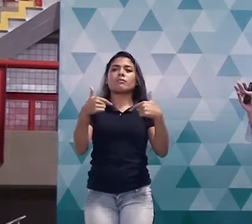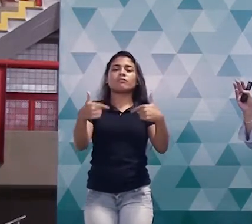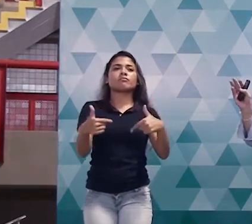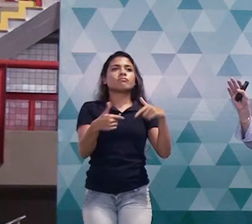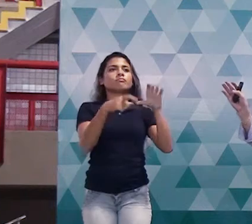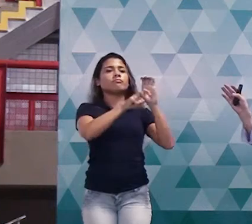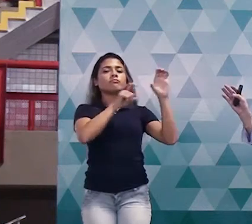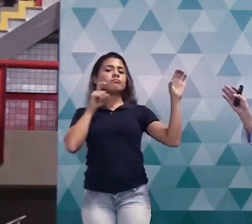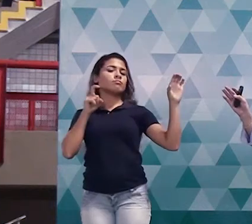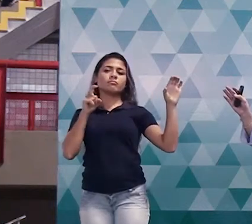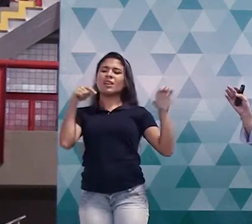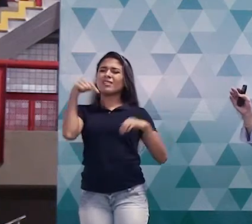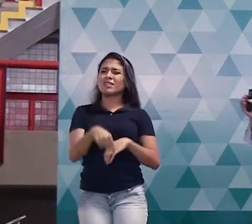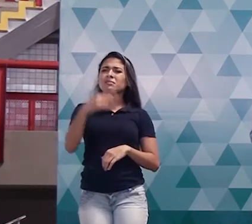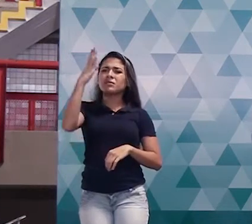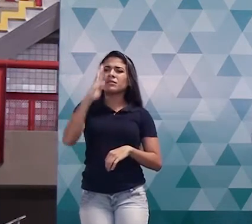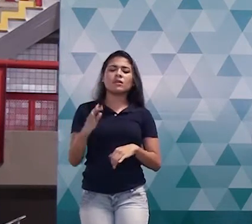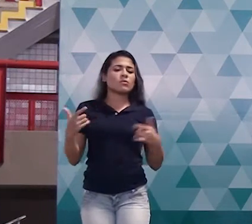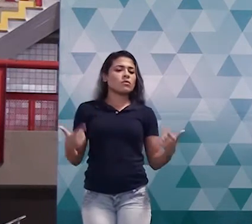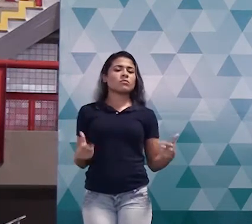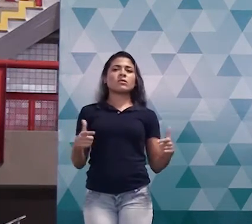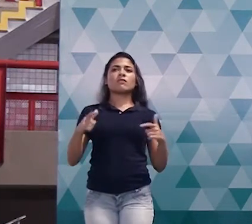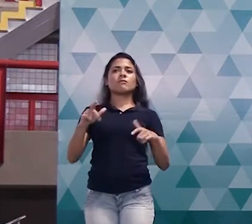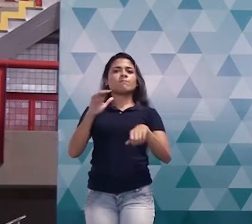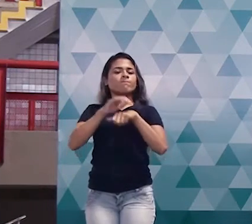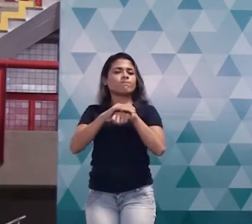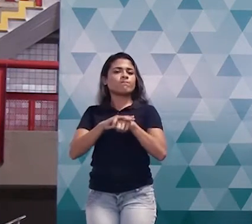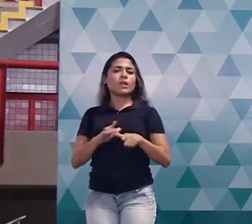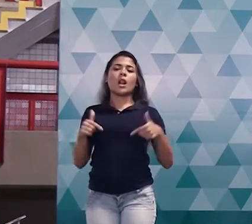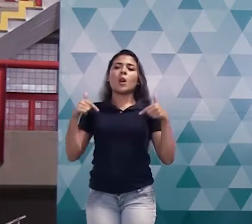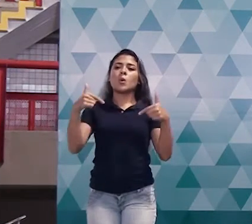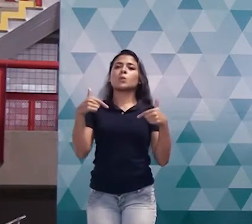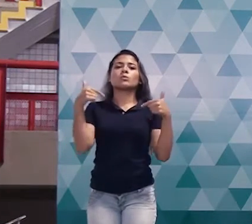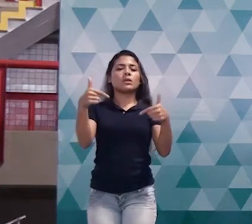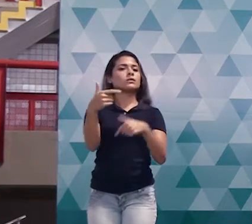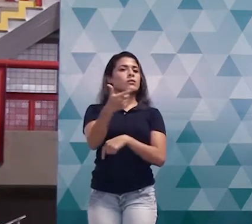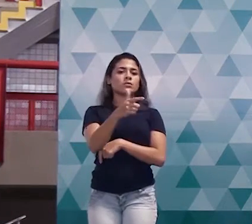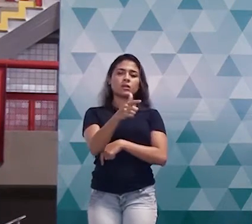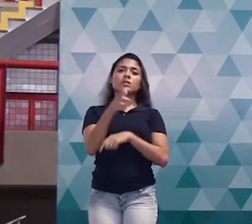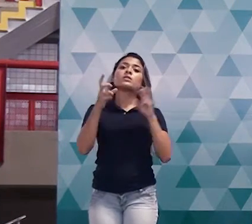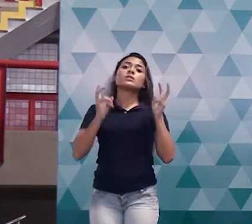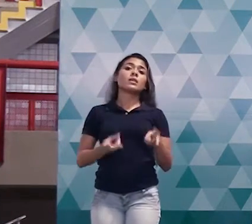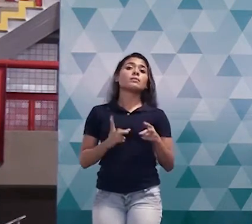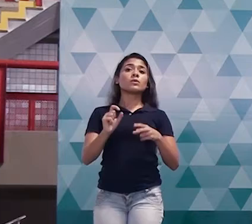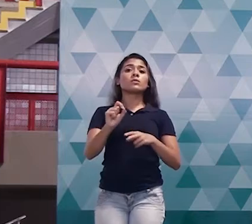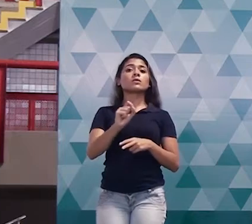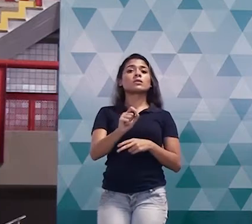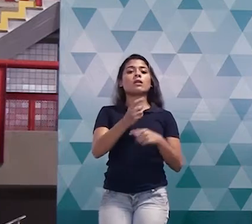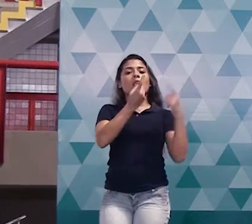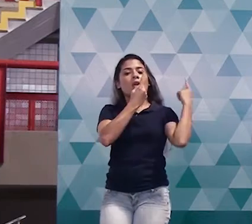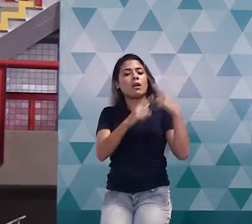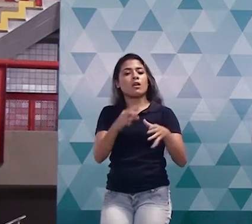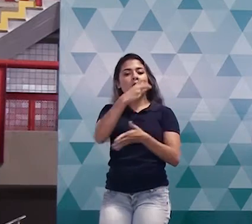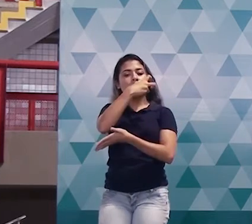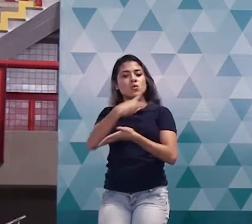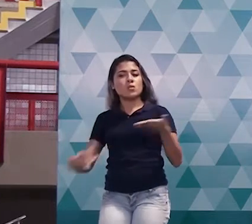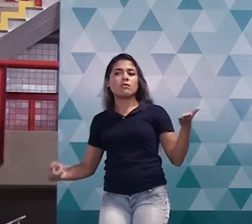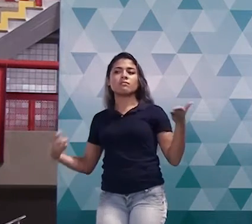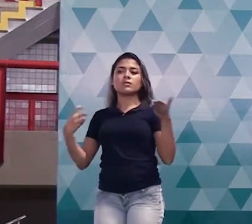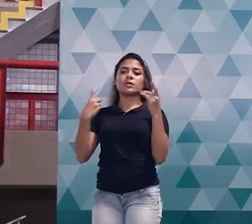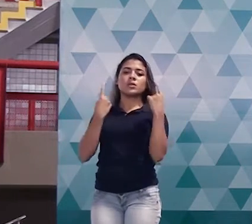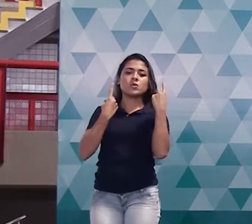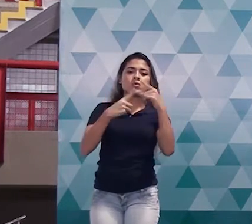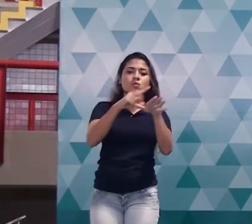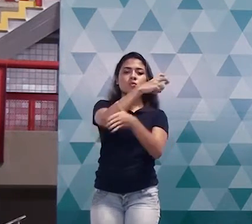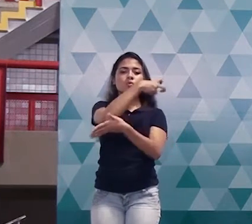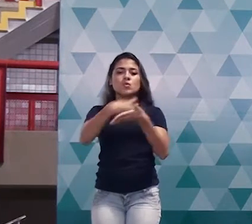teve revolução, né? Aqui no Brasil nós sempre tivemos golpes. A independência foi um golpe, a proclamação da República